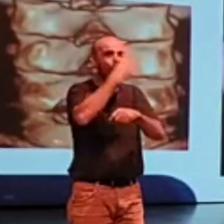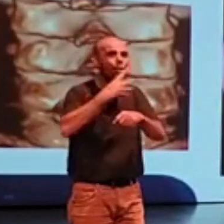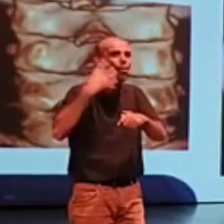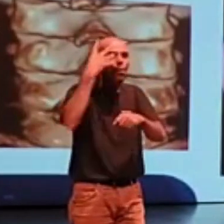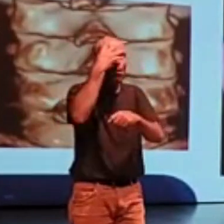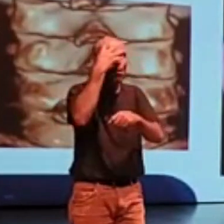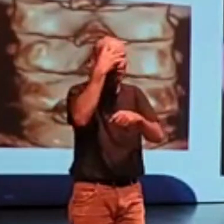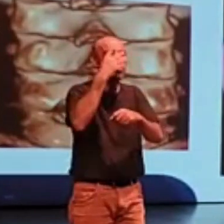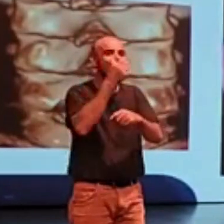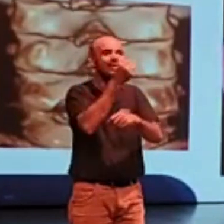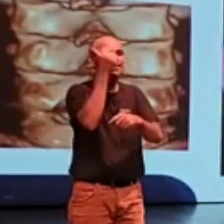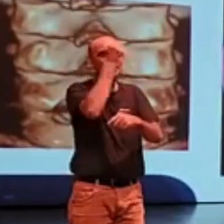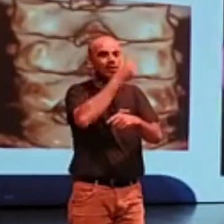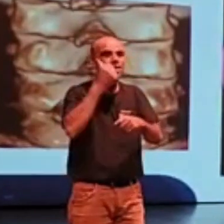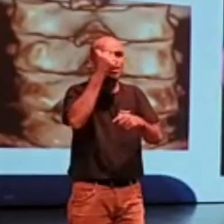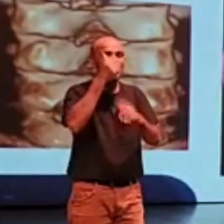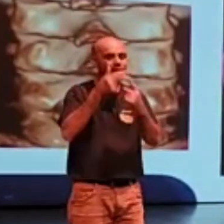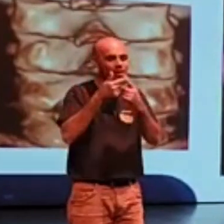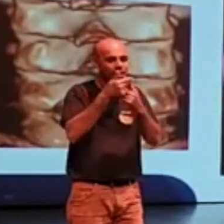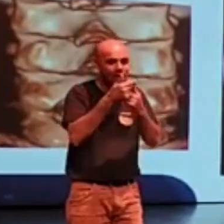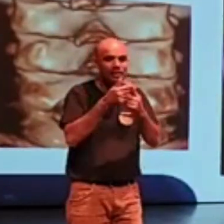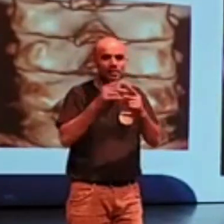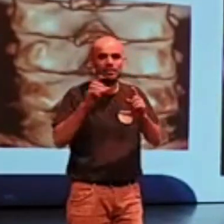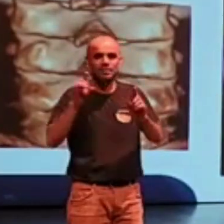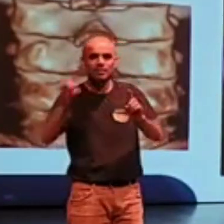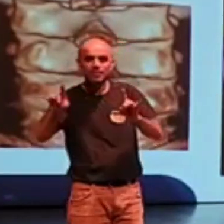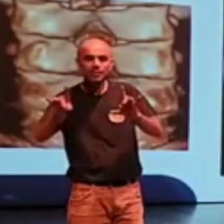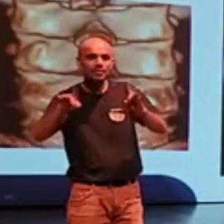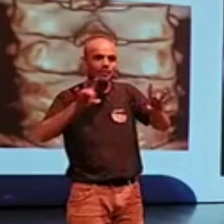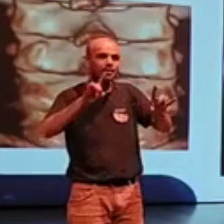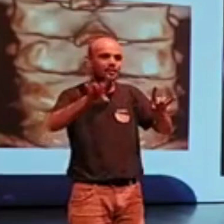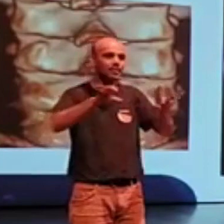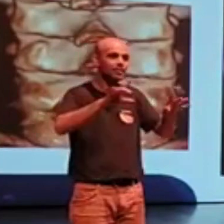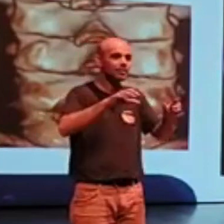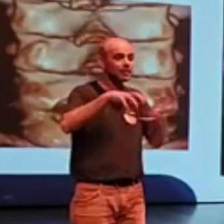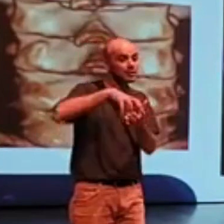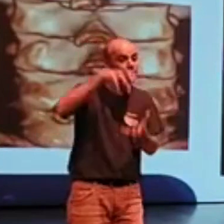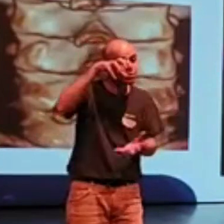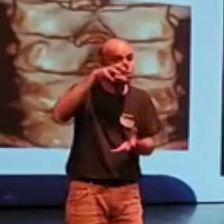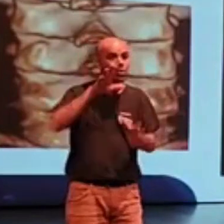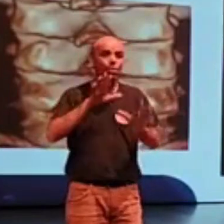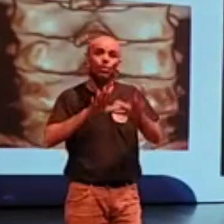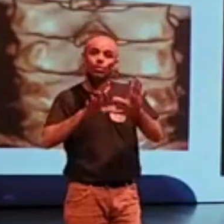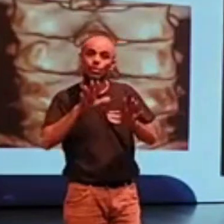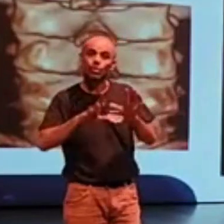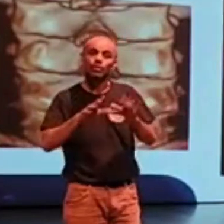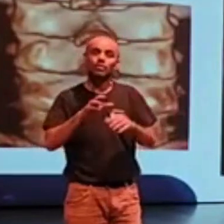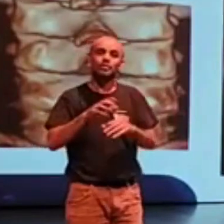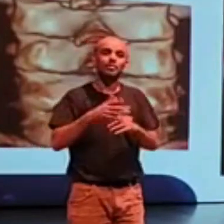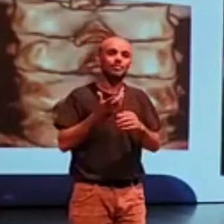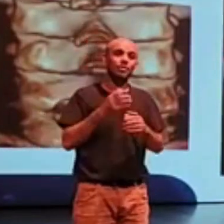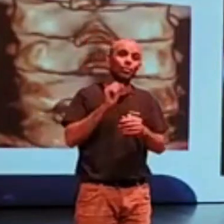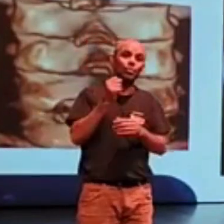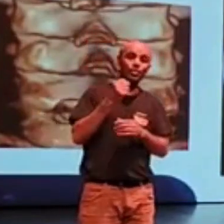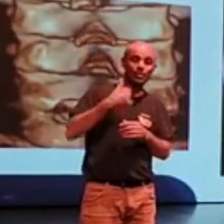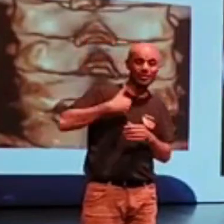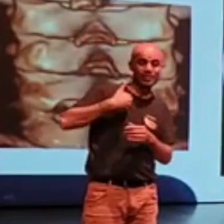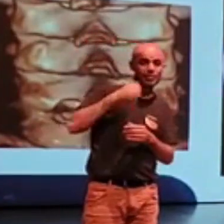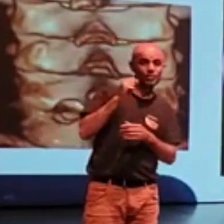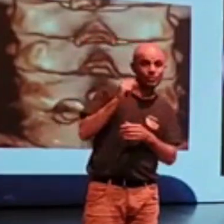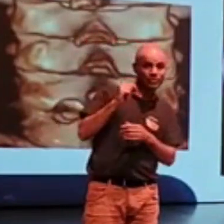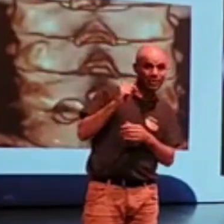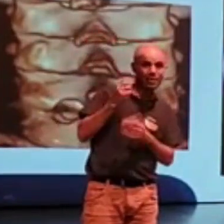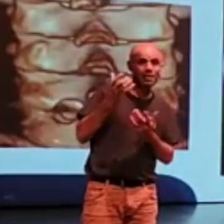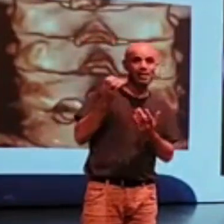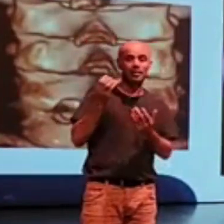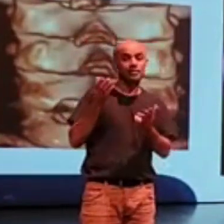procedimento. Lógico que isso é à la carte também. Tem os riscos, o paciente é mais idoso, já tem 80 primaveras, existe o bom senso.